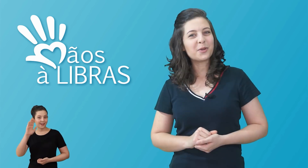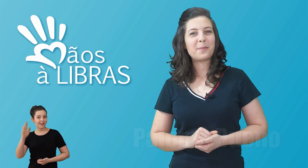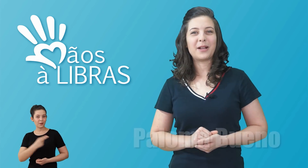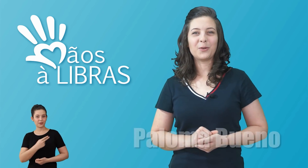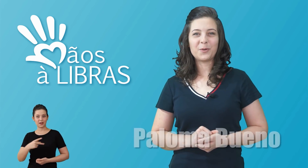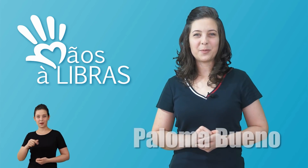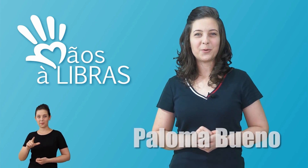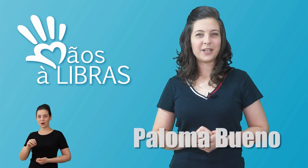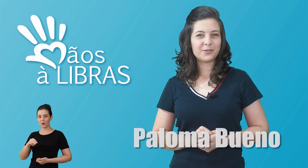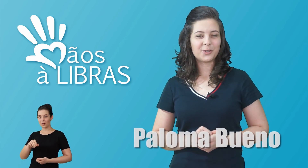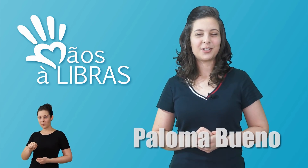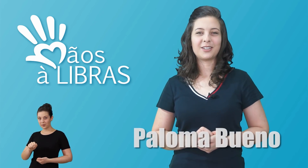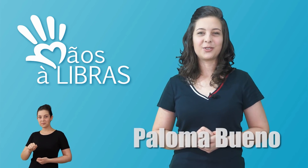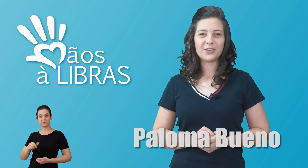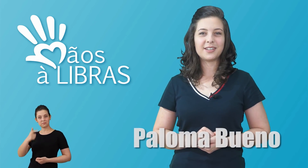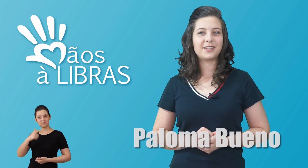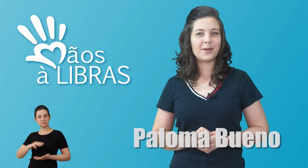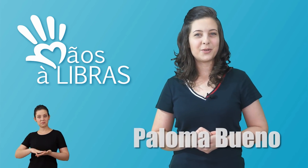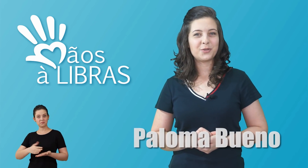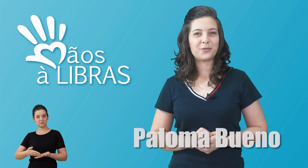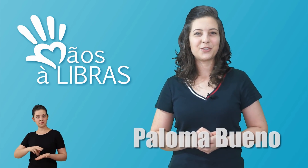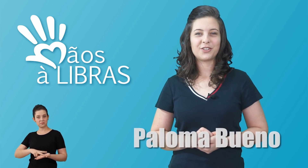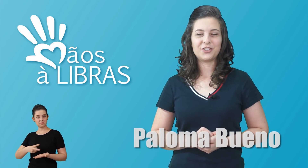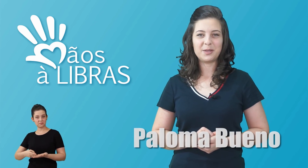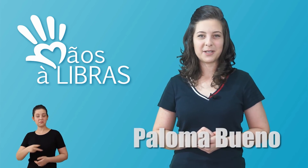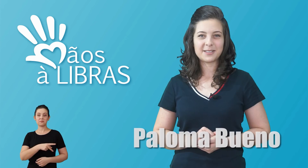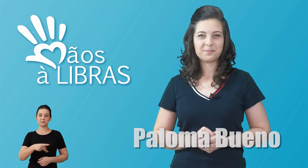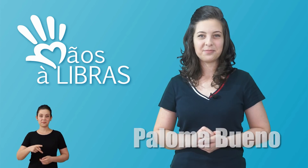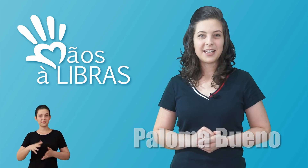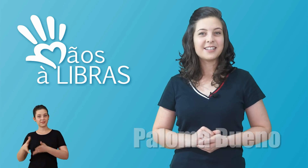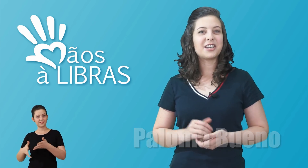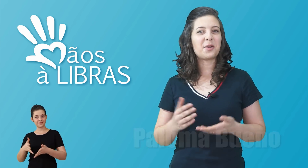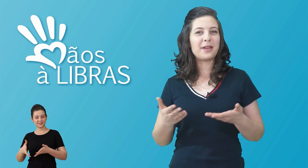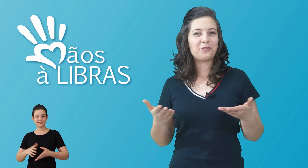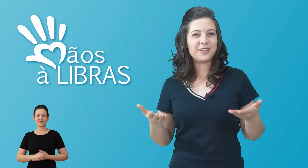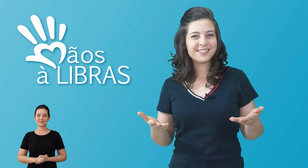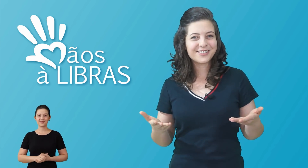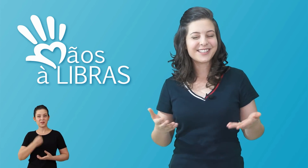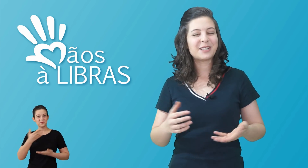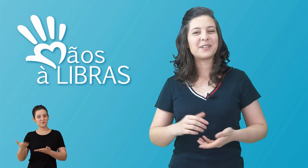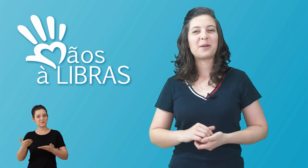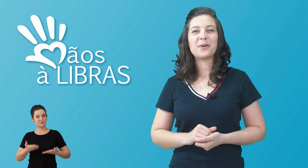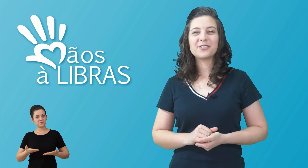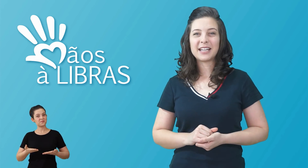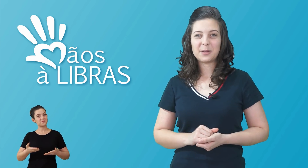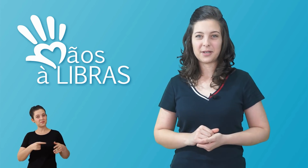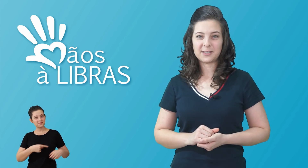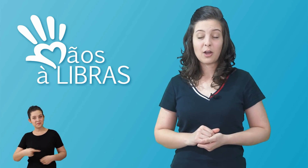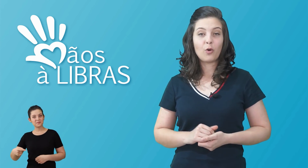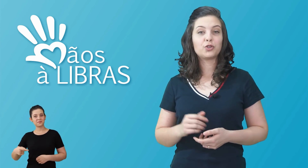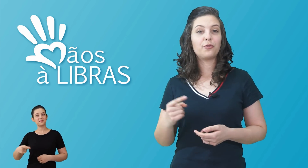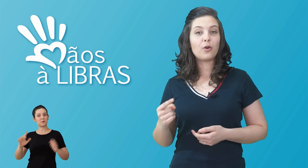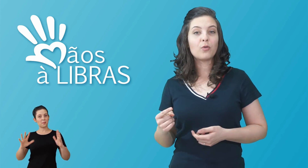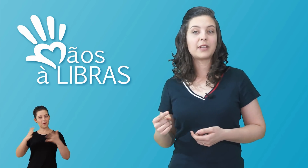Olá, meu nome é Paloma Bueno, eu sou tradutora, intérprete e professora de Libras. Seja bem-vindo à Semana Mãos a